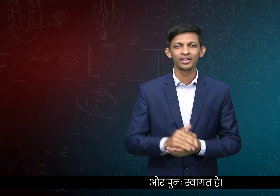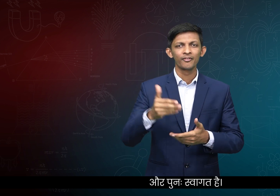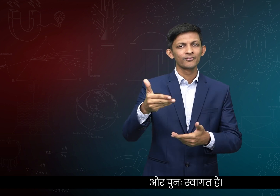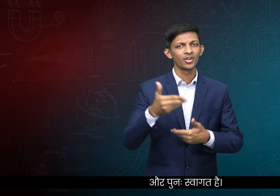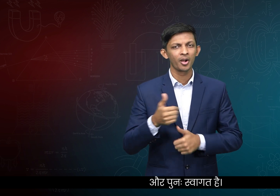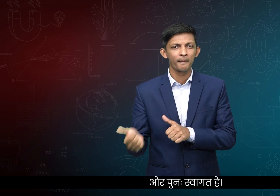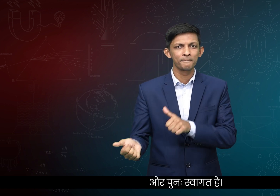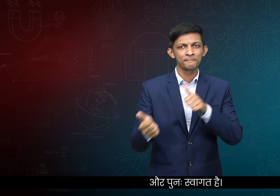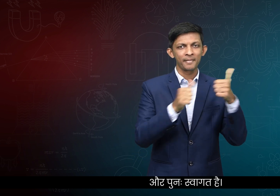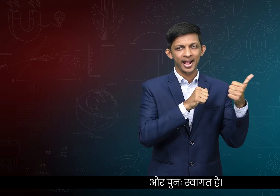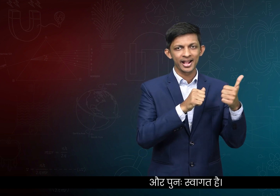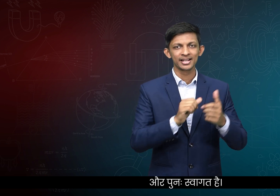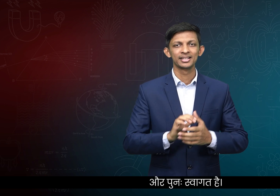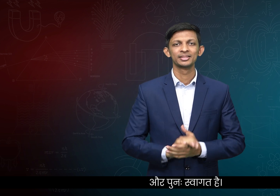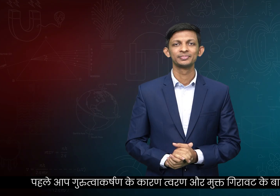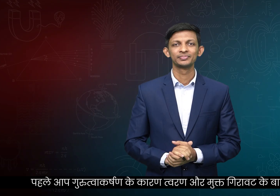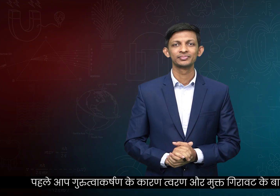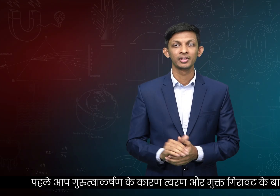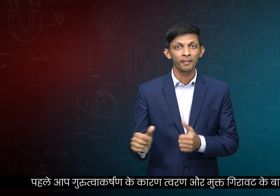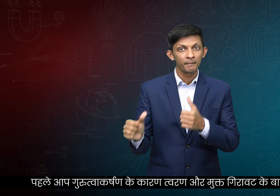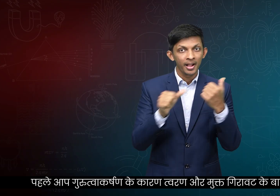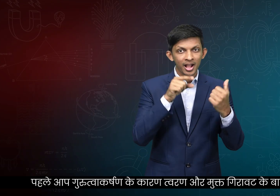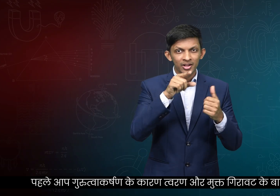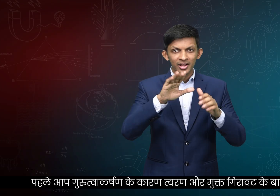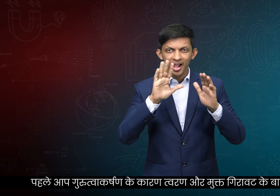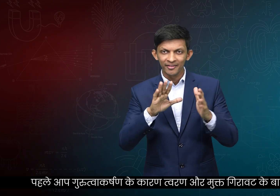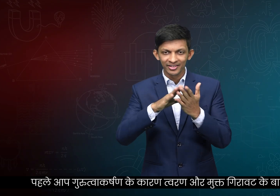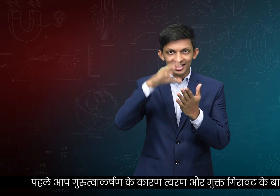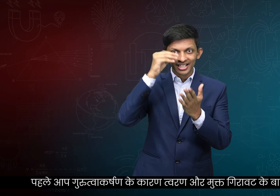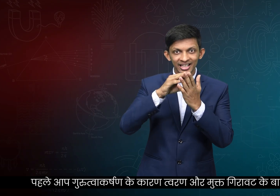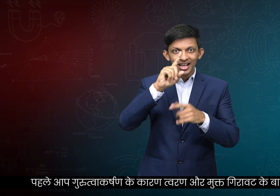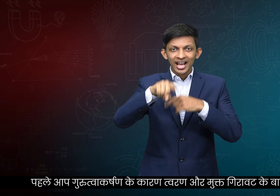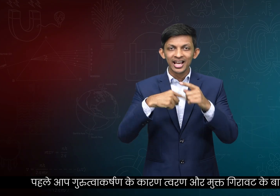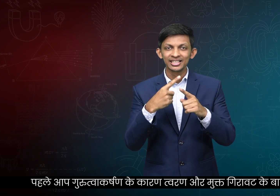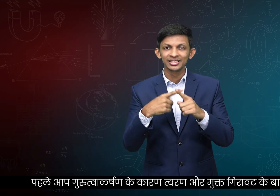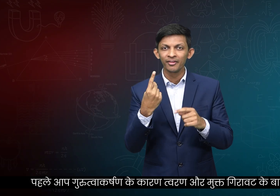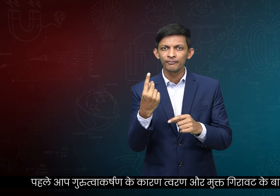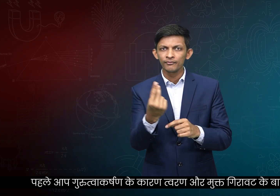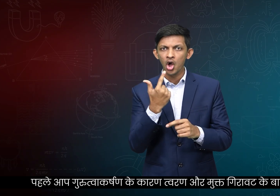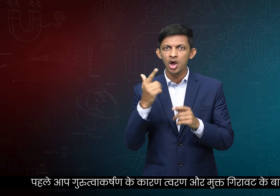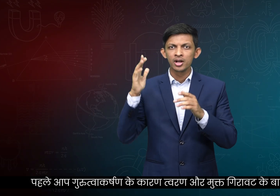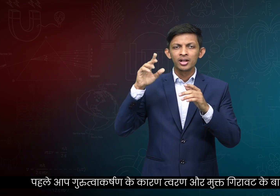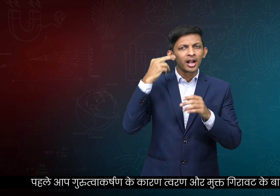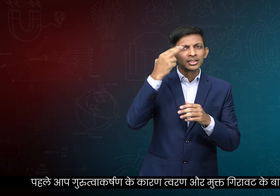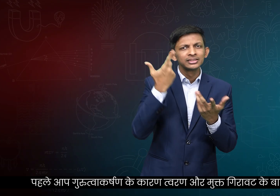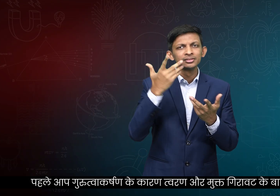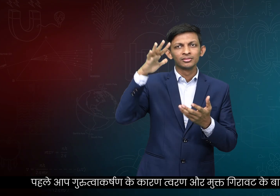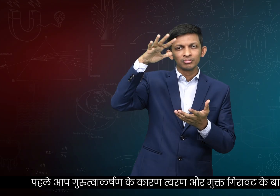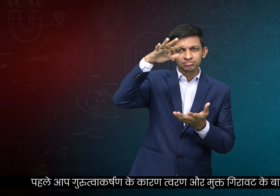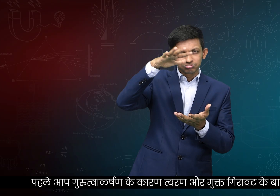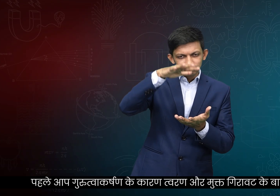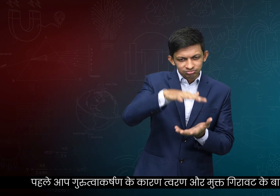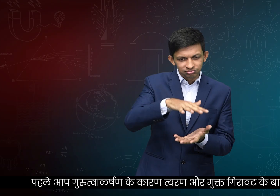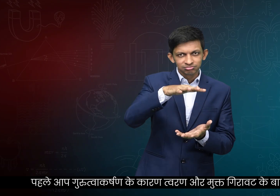और पुनः स्वागत है। पहले आप गुरुत्वाकर्षण के कारण त्वरण और मुक्त गिरावट के बारे